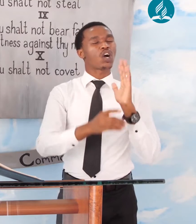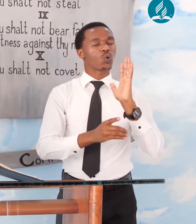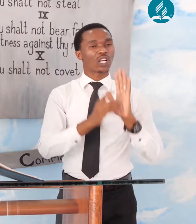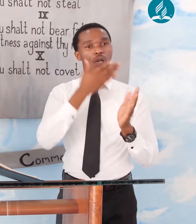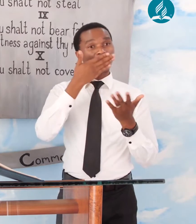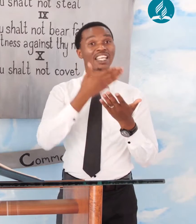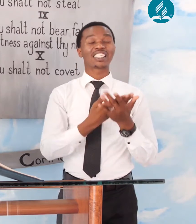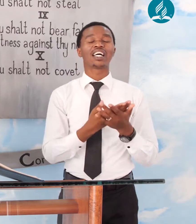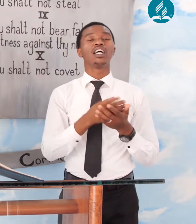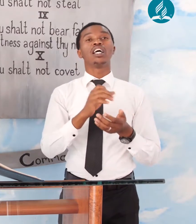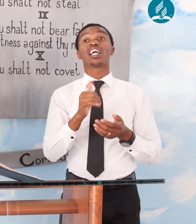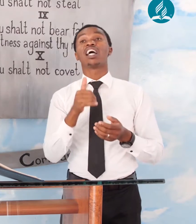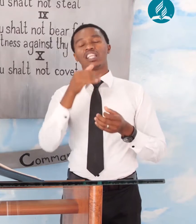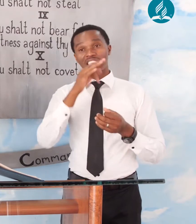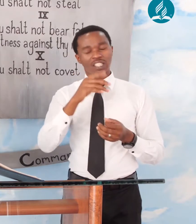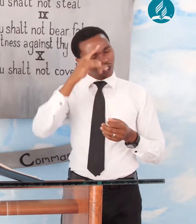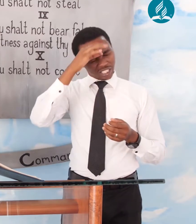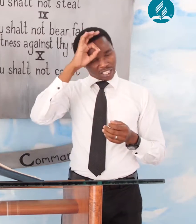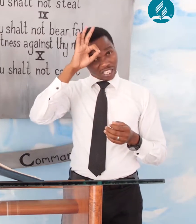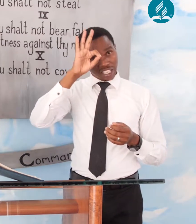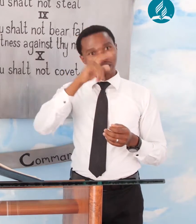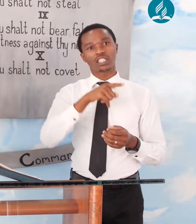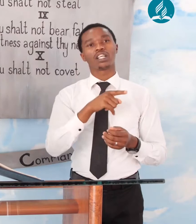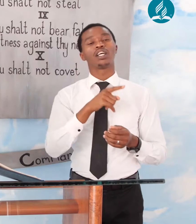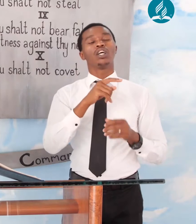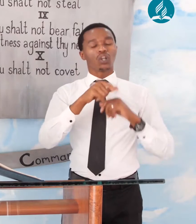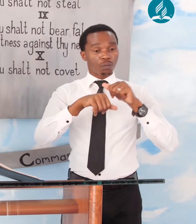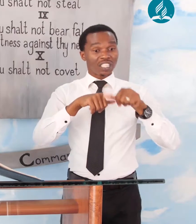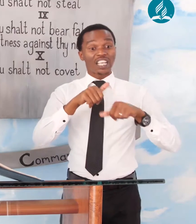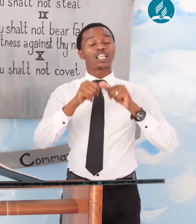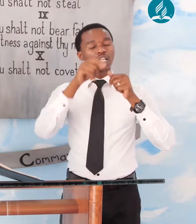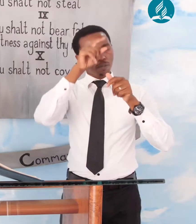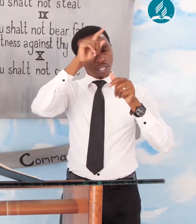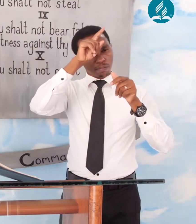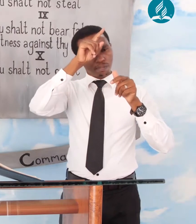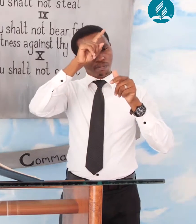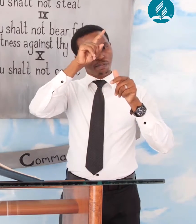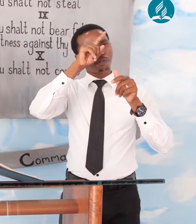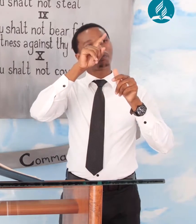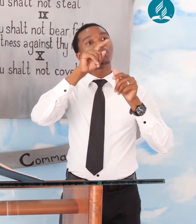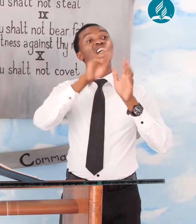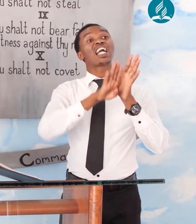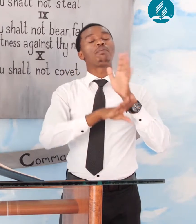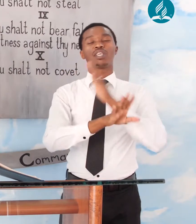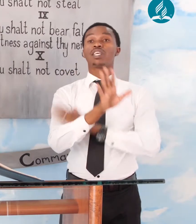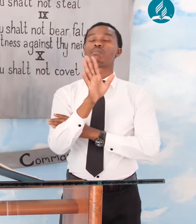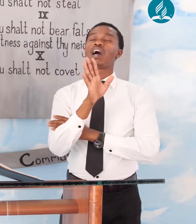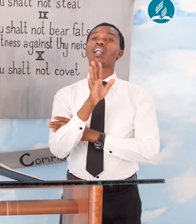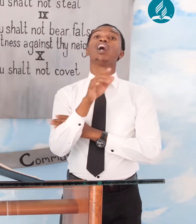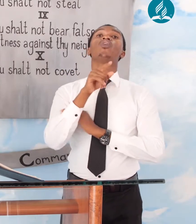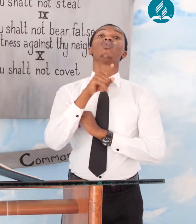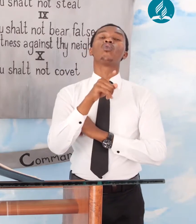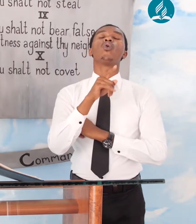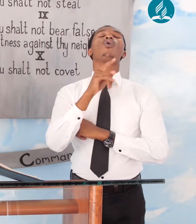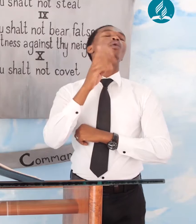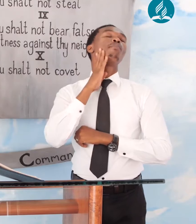byanye n'imigambi y'Imana noneho umubyeyi wamubyaye amwonsa